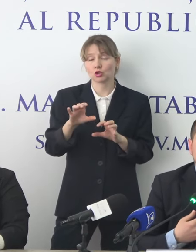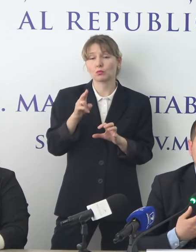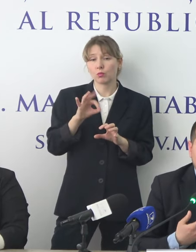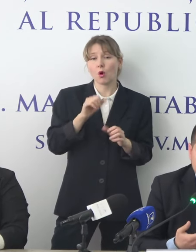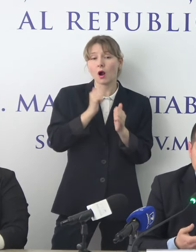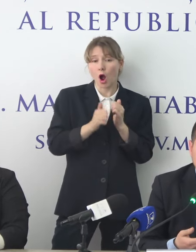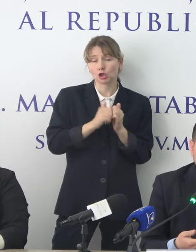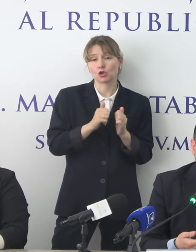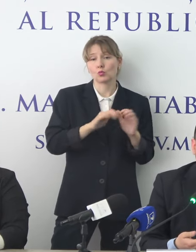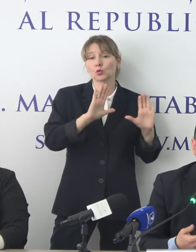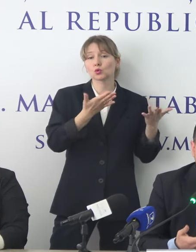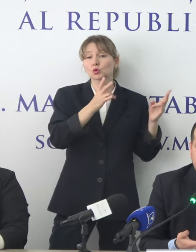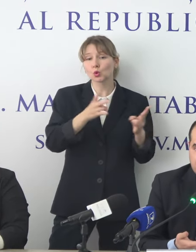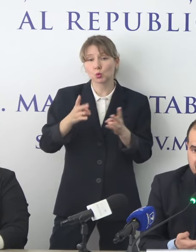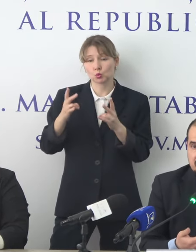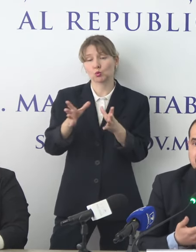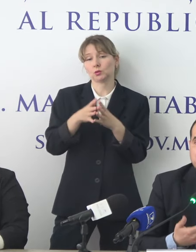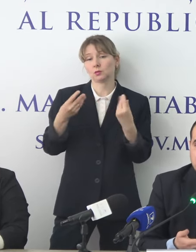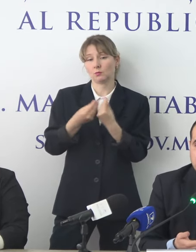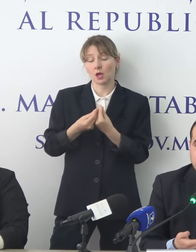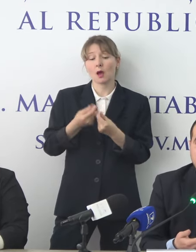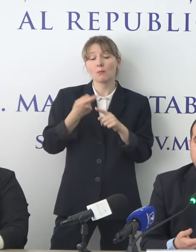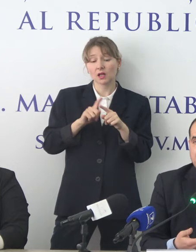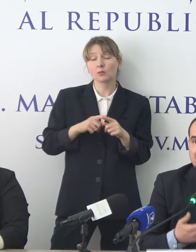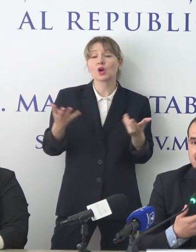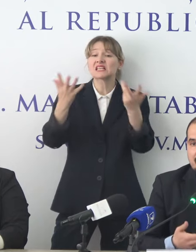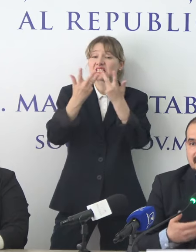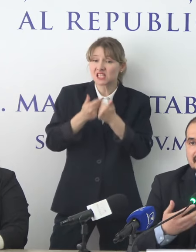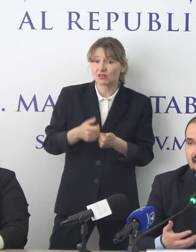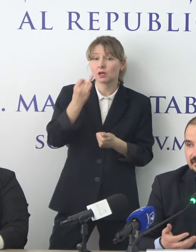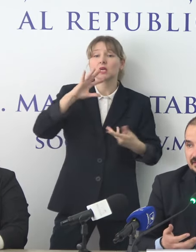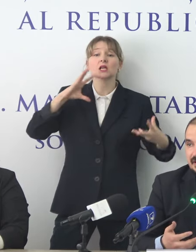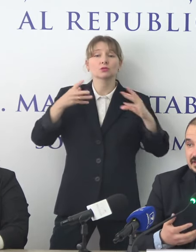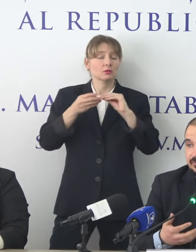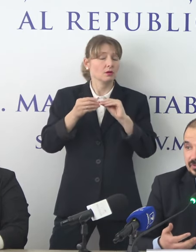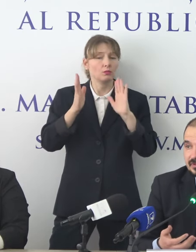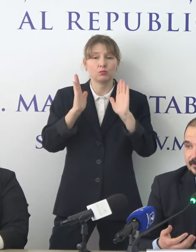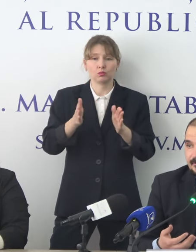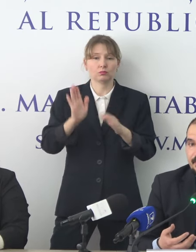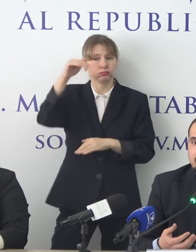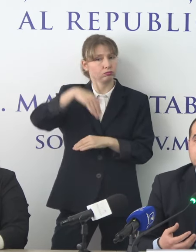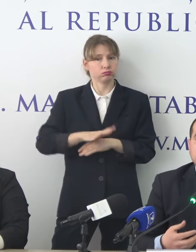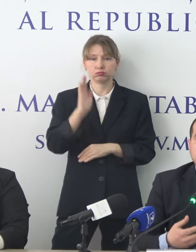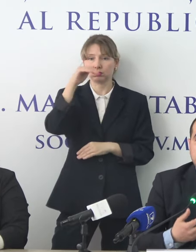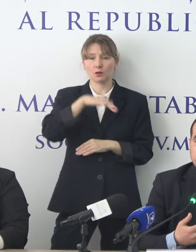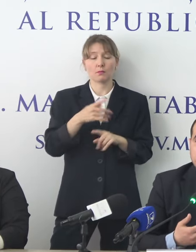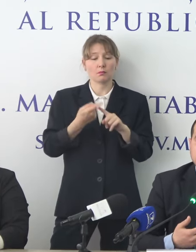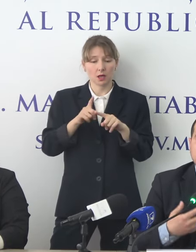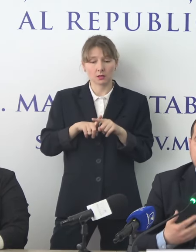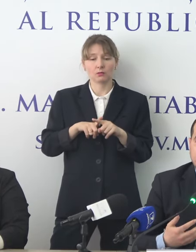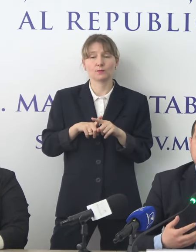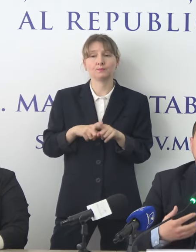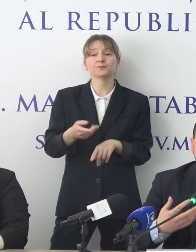Și cu siguranță cifrele și rezultatele vor fi extrem de grave la început, pentru că încă o dată